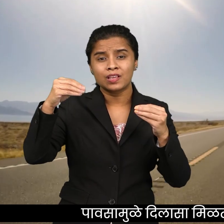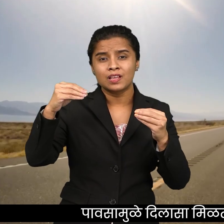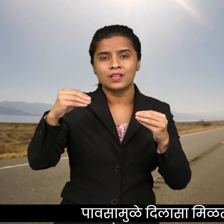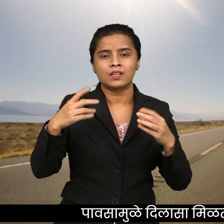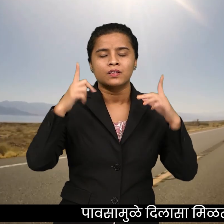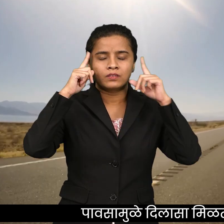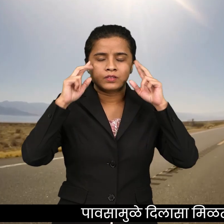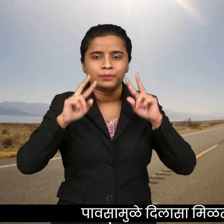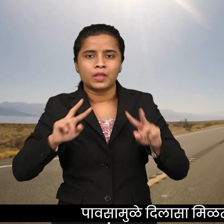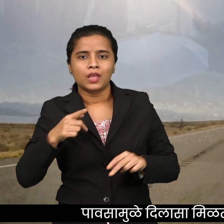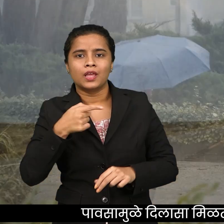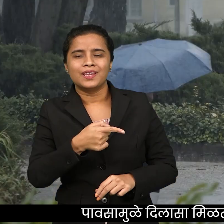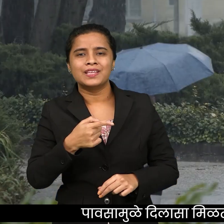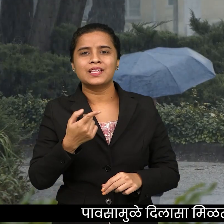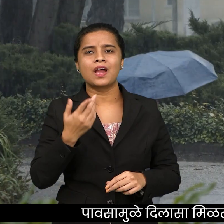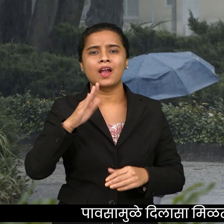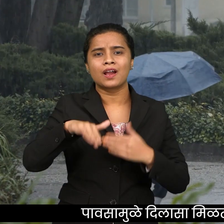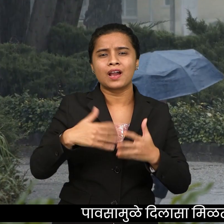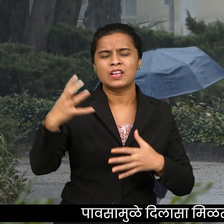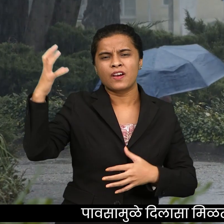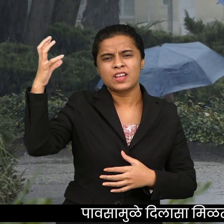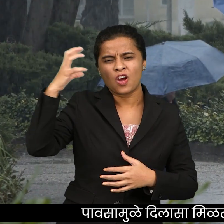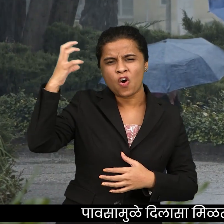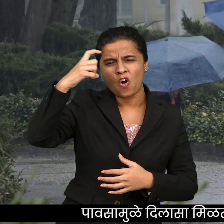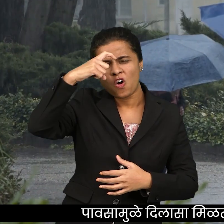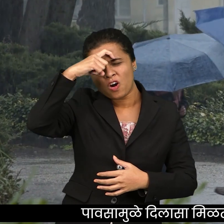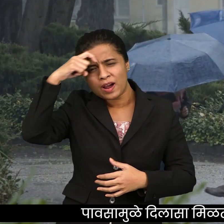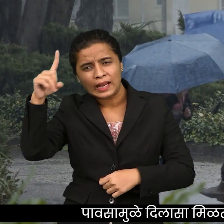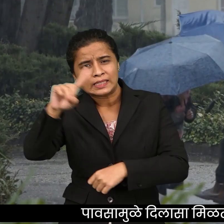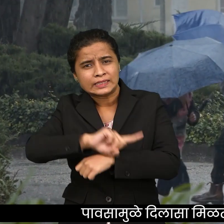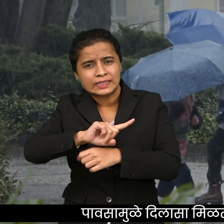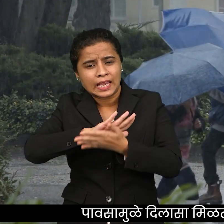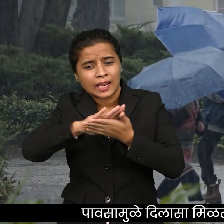पावसामुळे दिलासा मिळतो, विशेषतः उन्हाळ्याच्या दिवसानंतर.